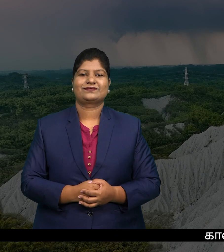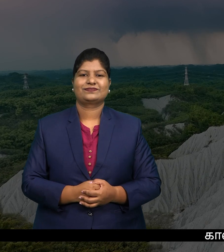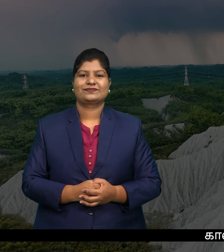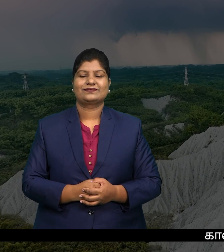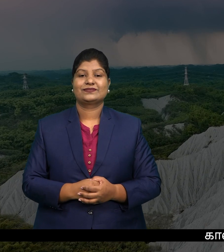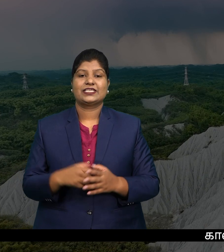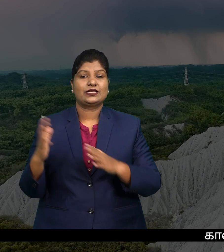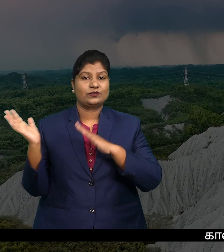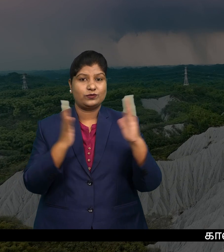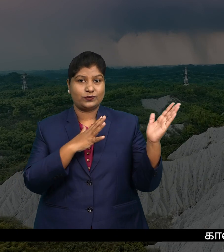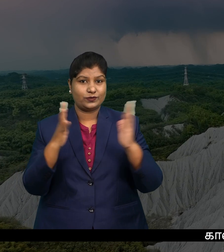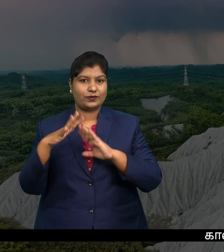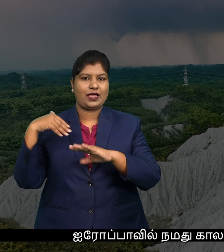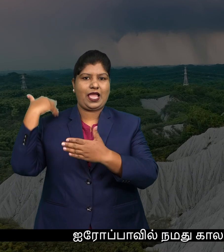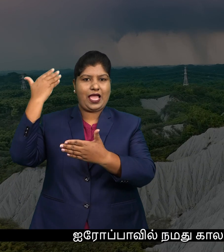காலநிலை.